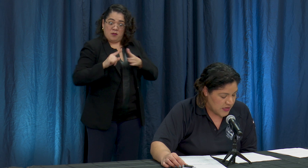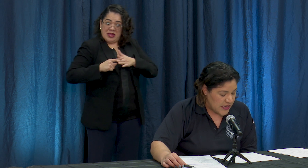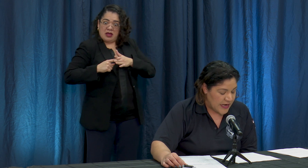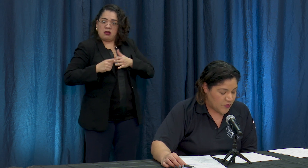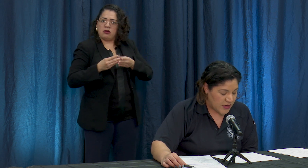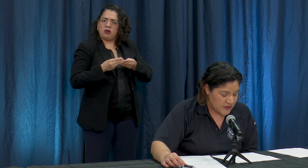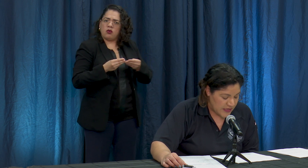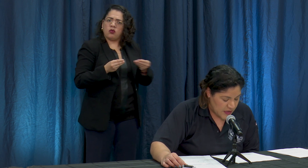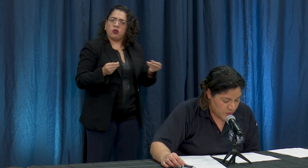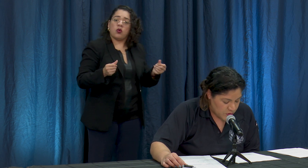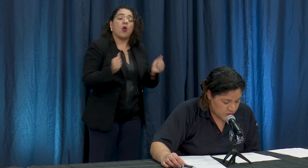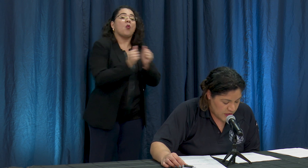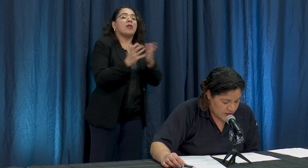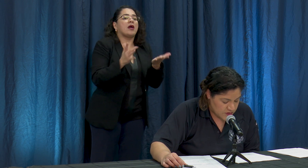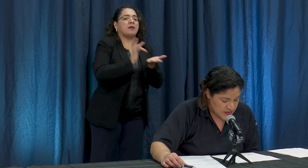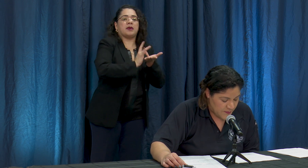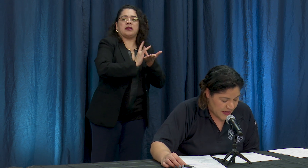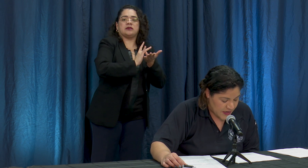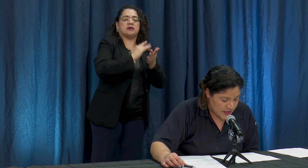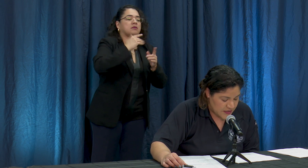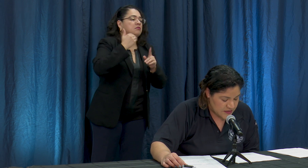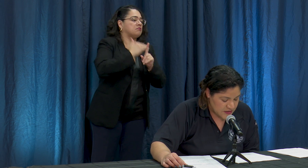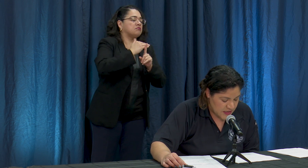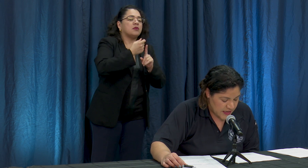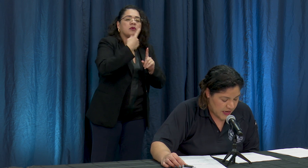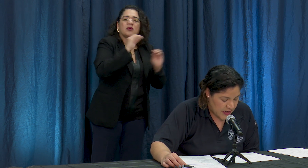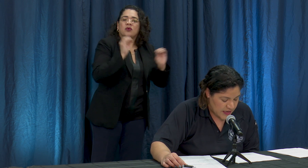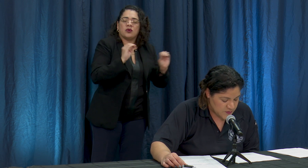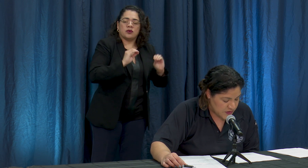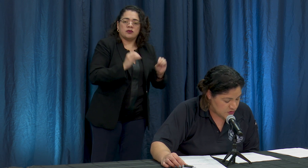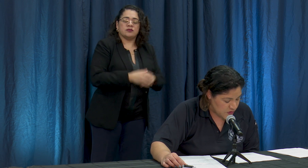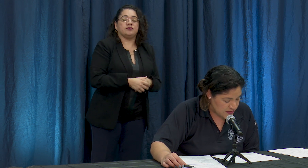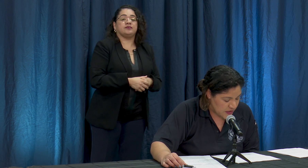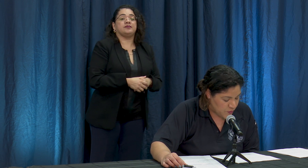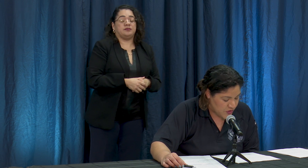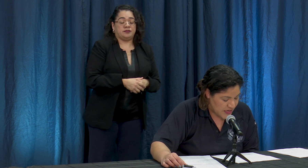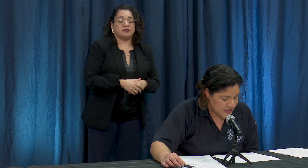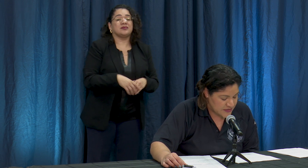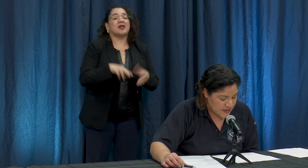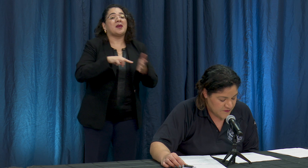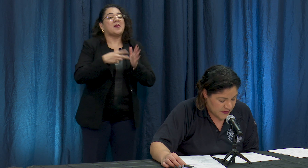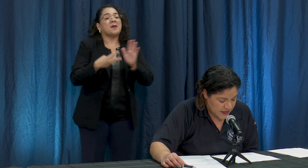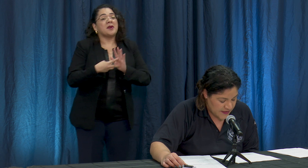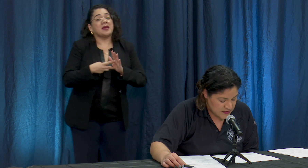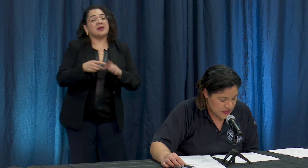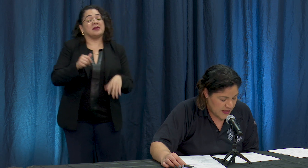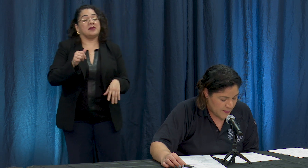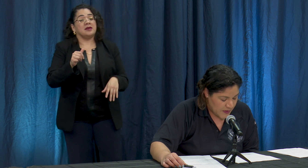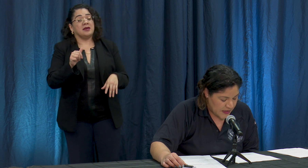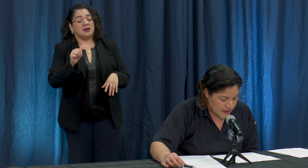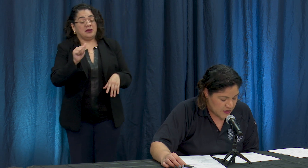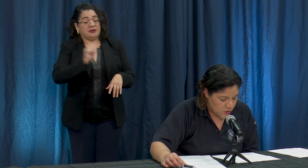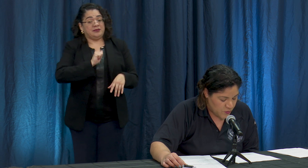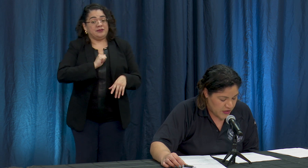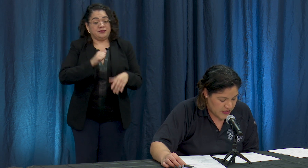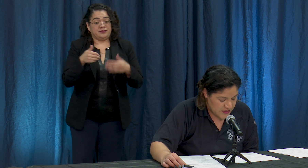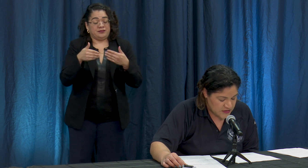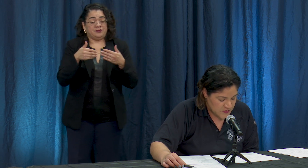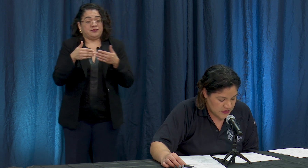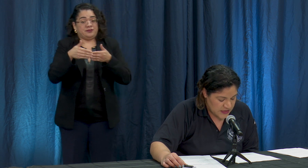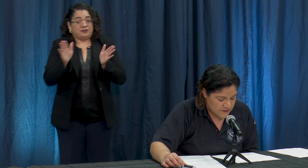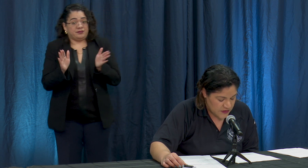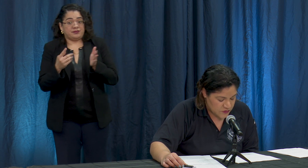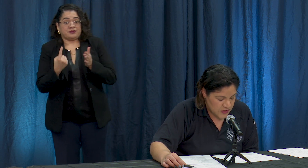medicamentos. La cuarentena, por otro lado, separa y restringe a las personas que podrían estar infectadas para que no